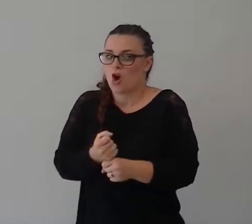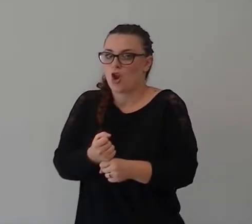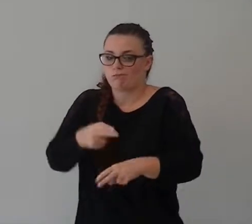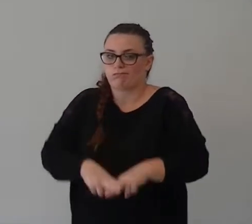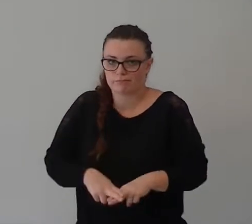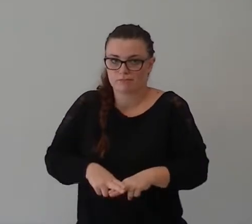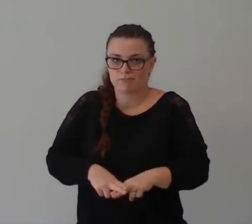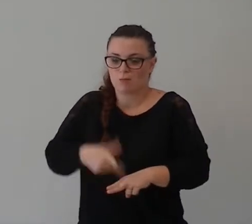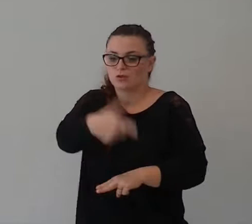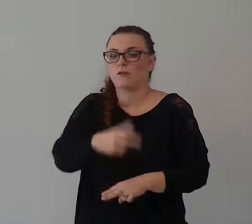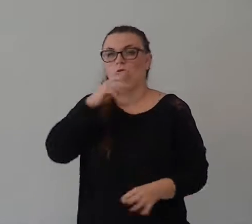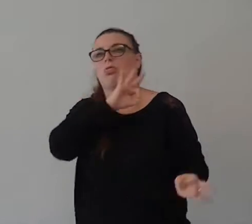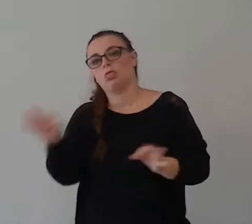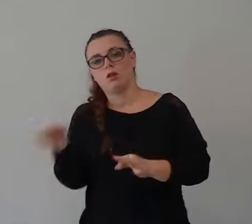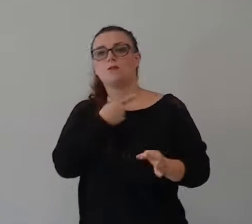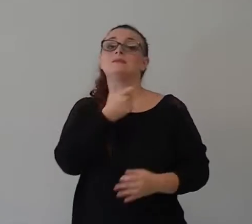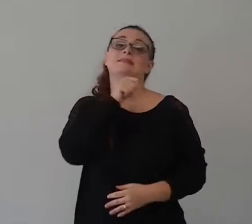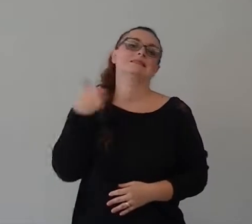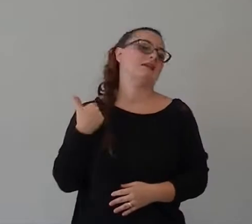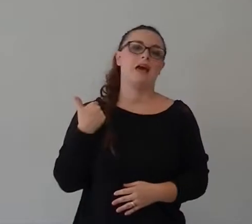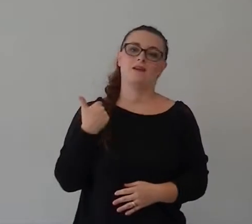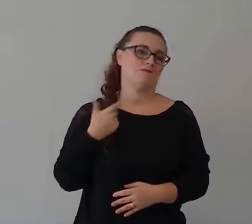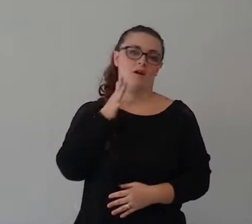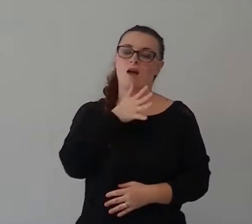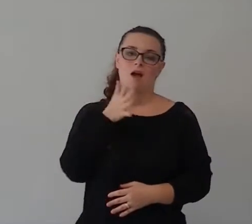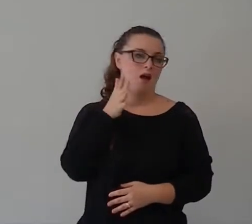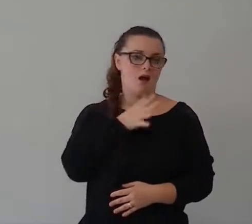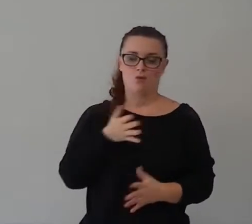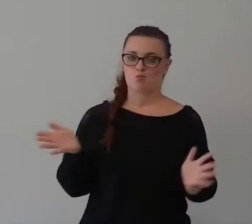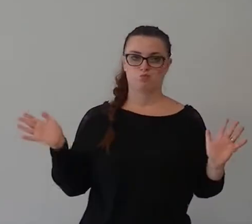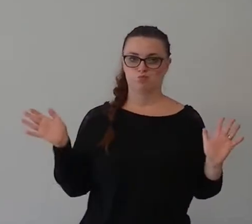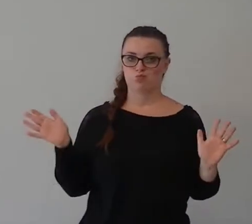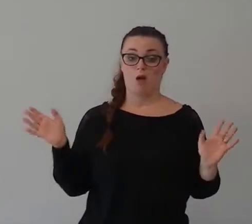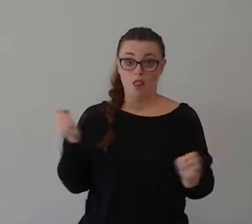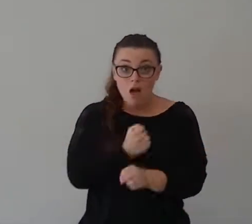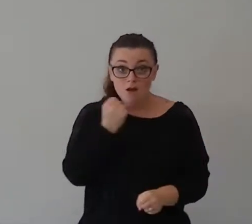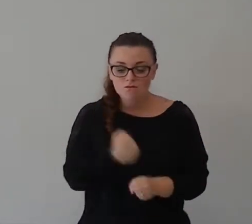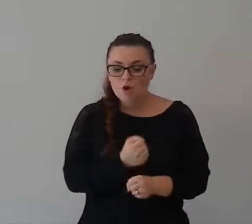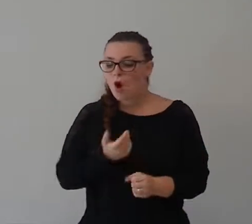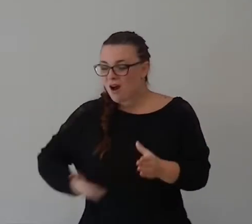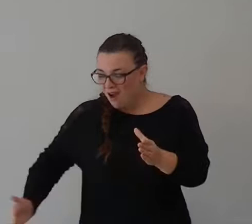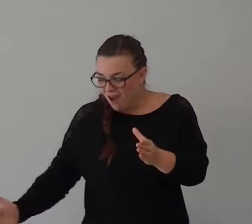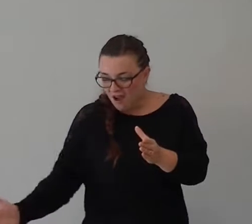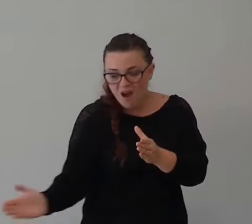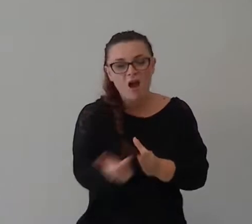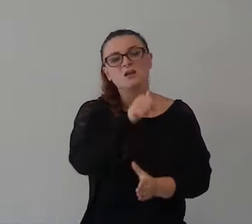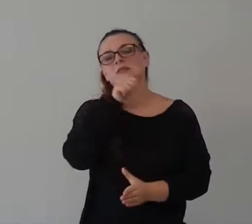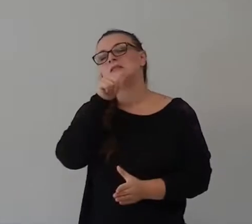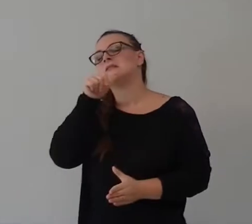svengono. Per cui è un bene preziosissimo l'acqua nel frattempo che le persone stanno mietendo in un campo di